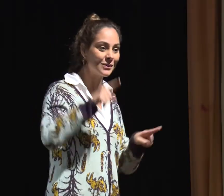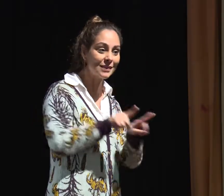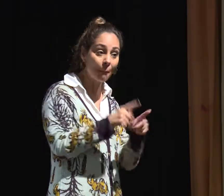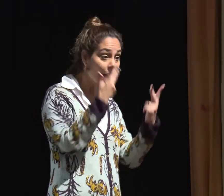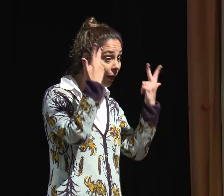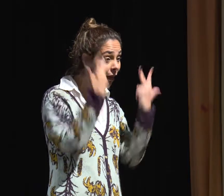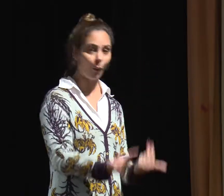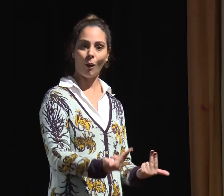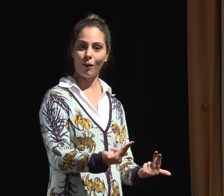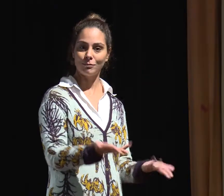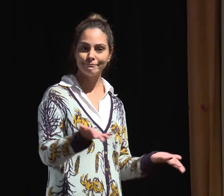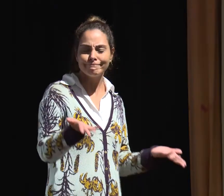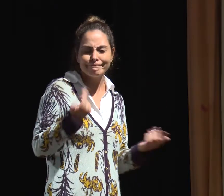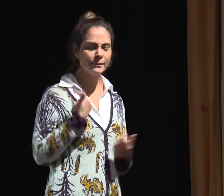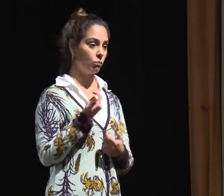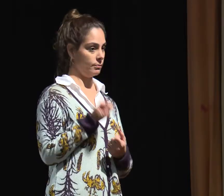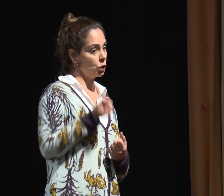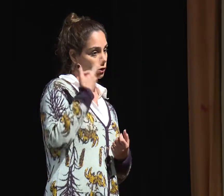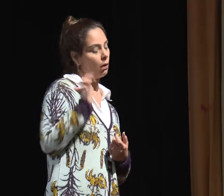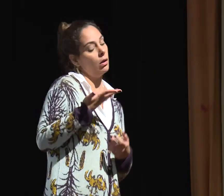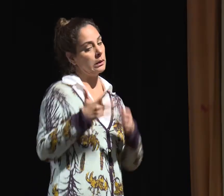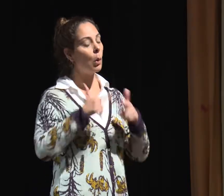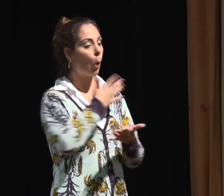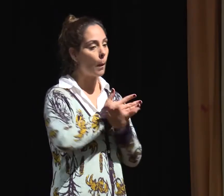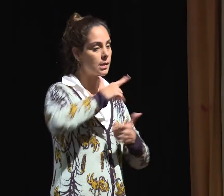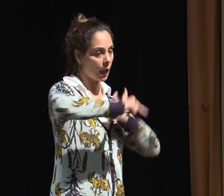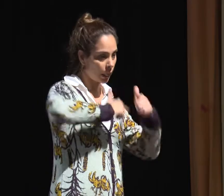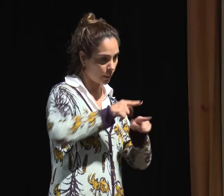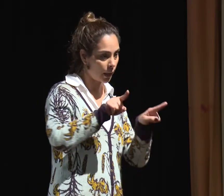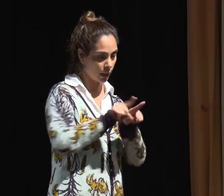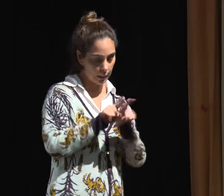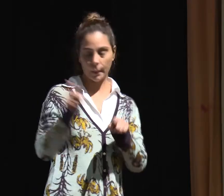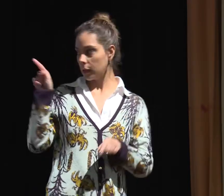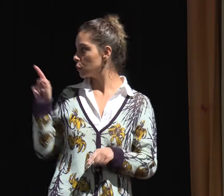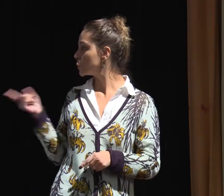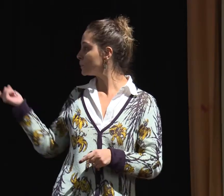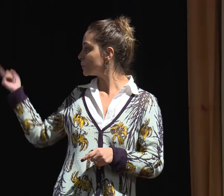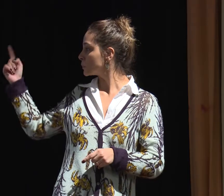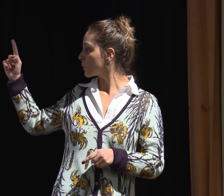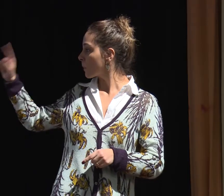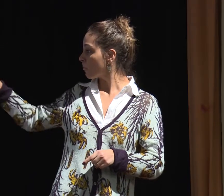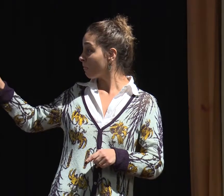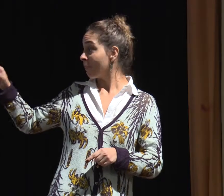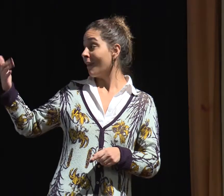por ser negra, mas eles não se percebem enquanto negros. E foi uma coisa que eu estranhei e comecei a trabalhar em sala de aula.